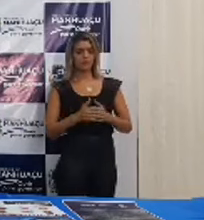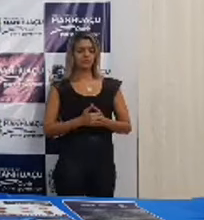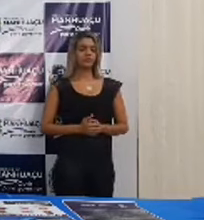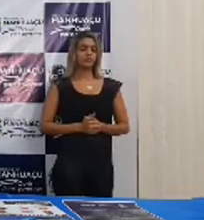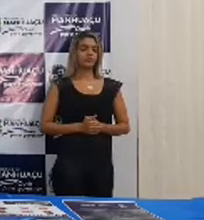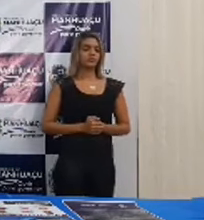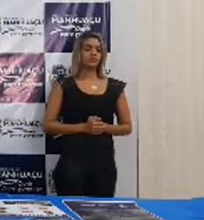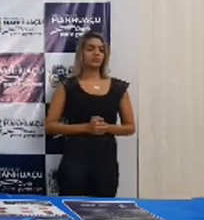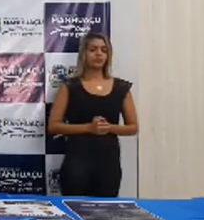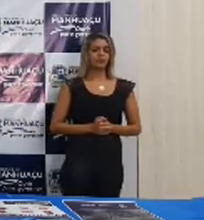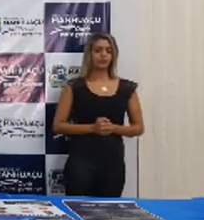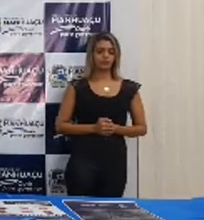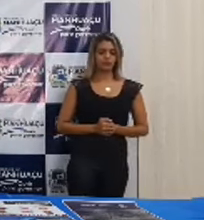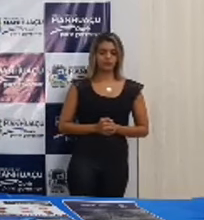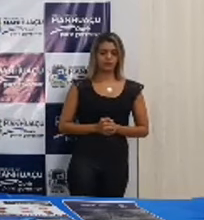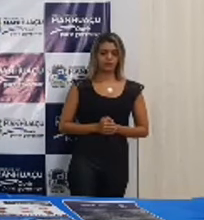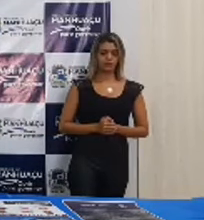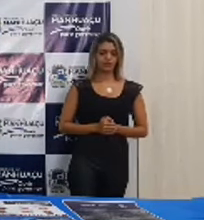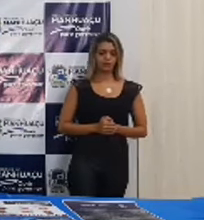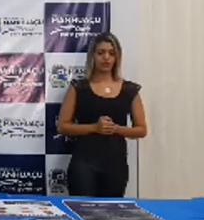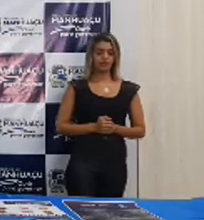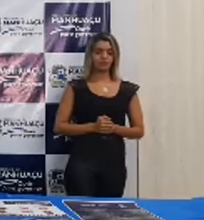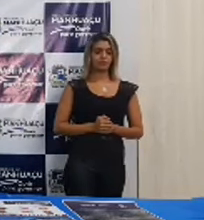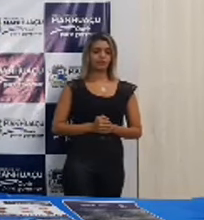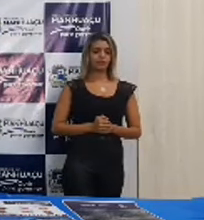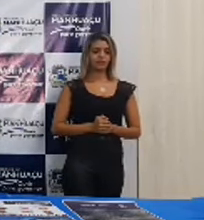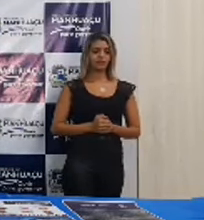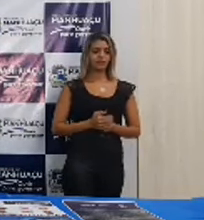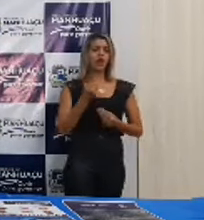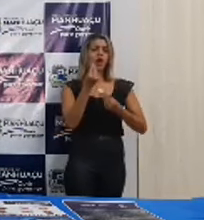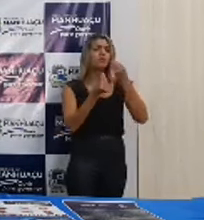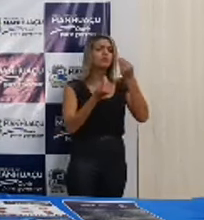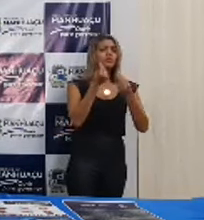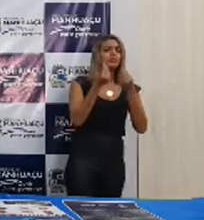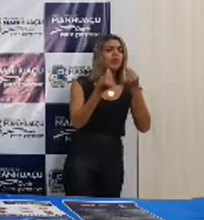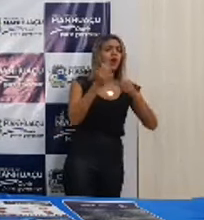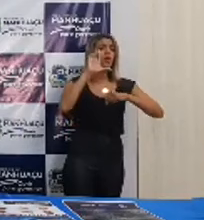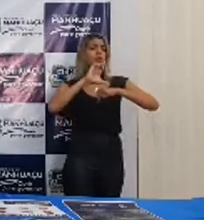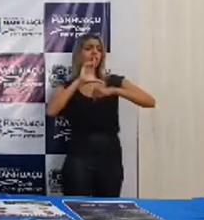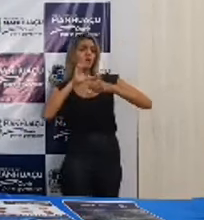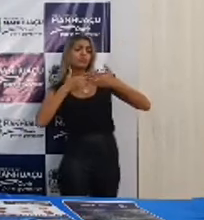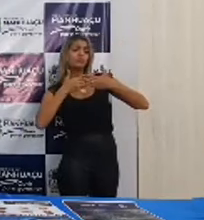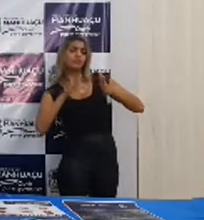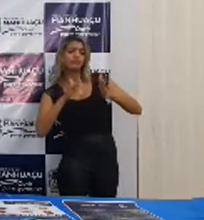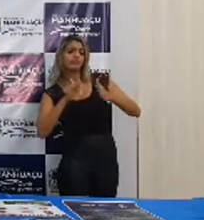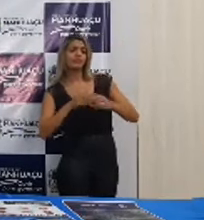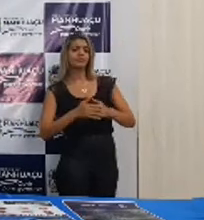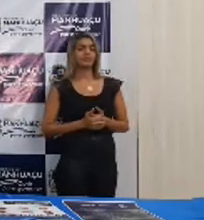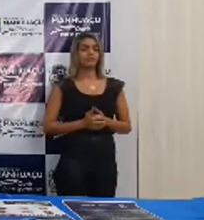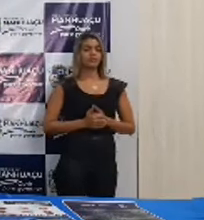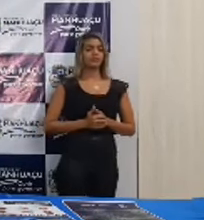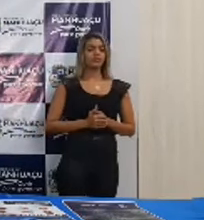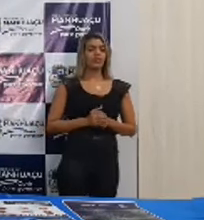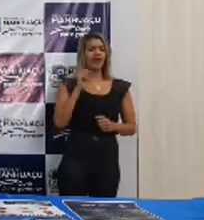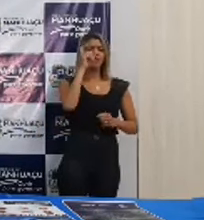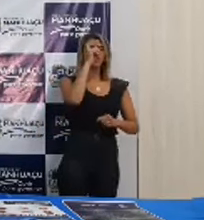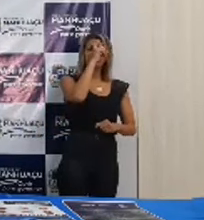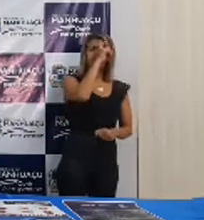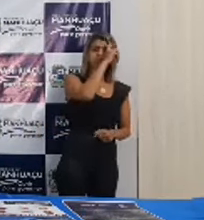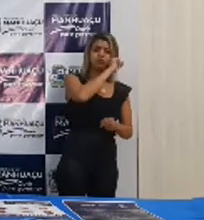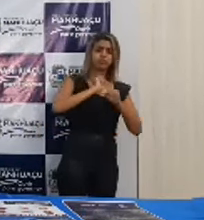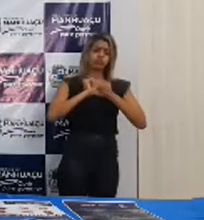que é Código Nacional de Atividade Comercial, tentando burlar o sistema. Então, é muito difícil tratar isso num momento